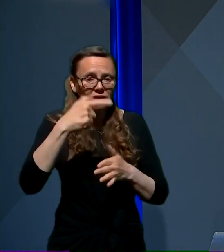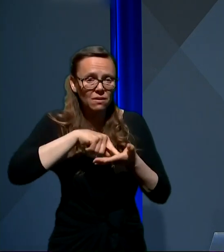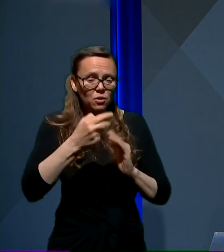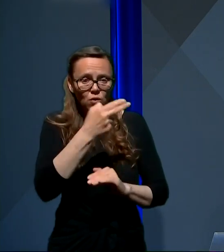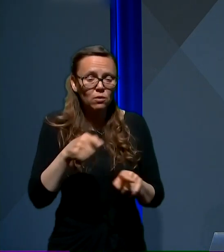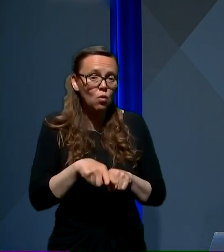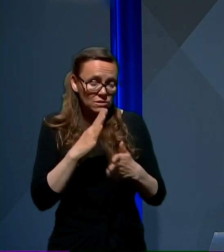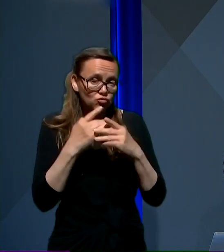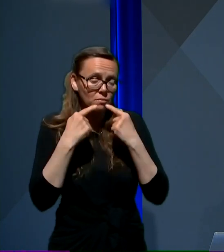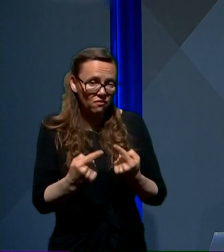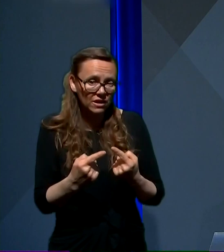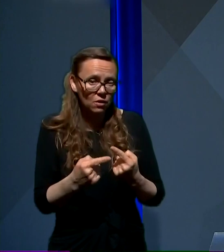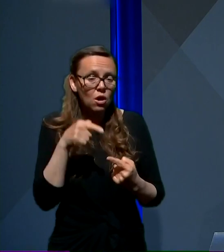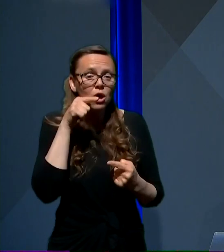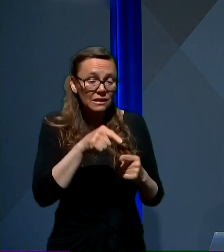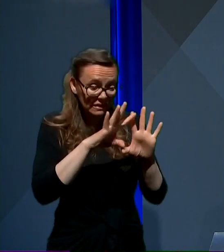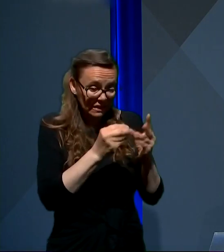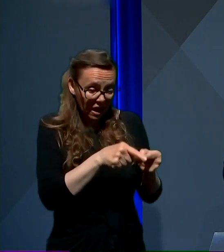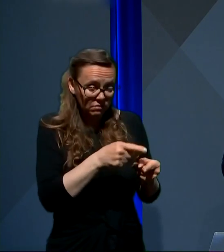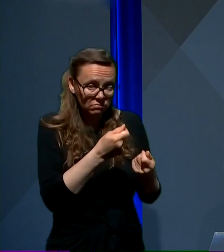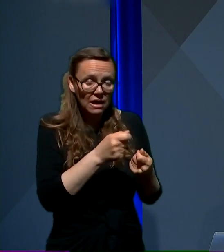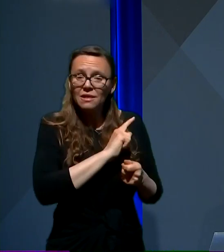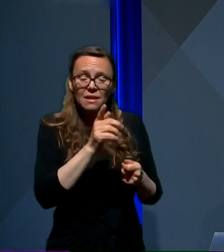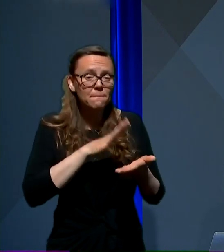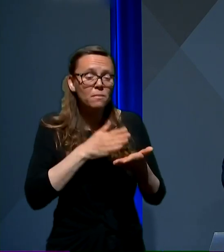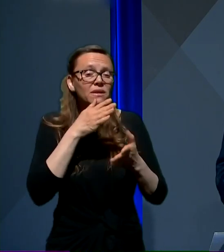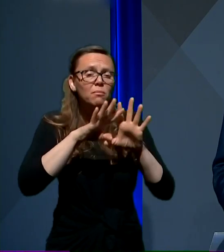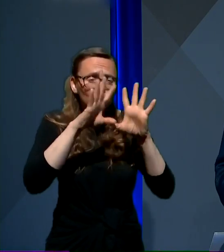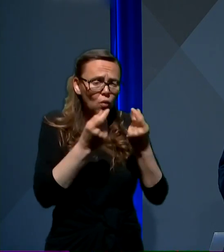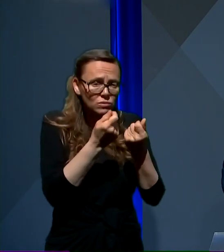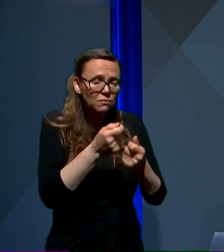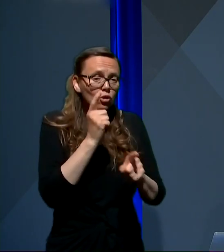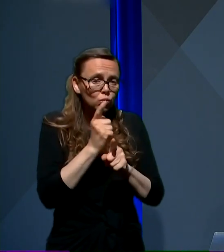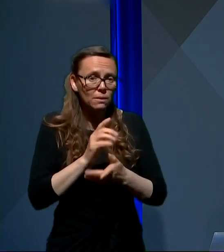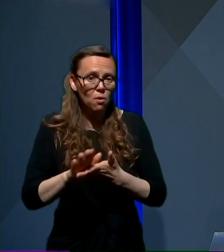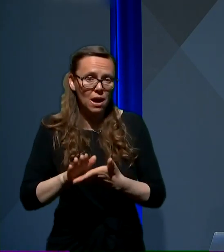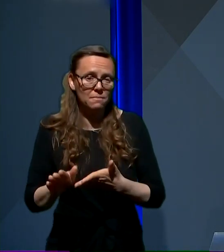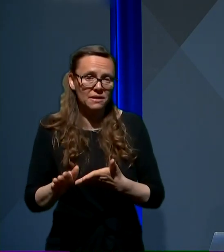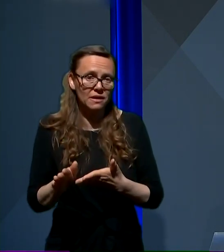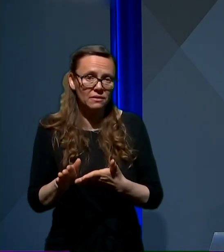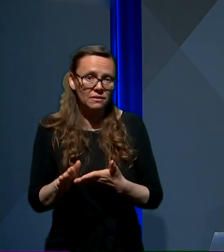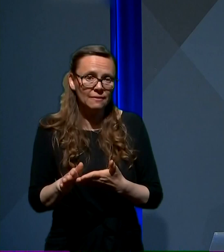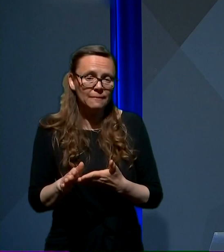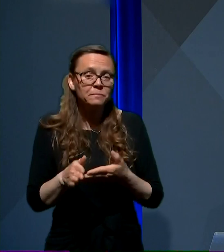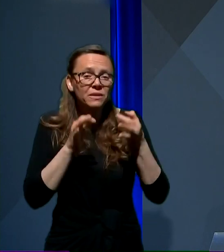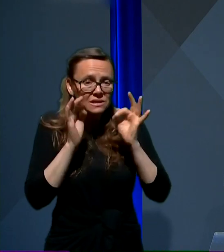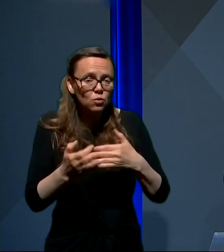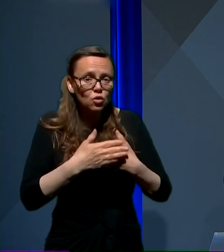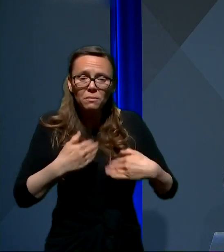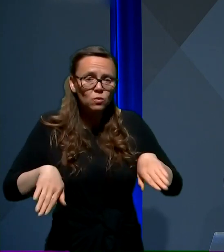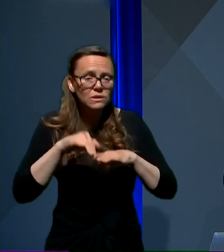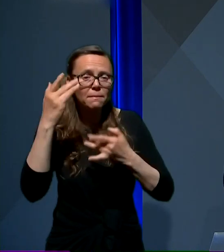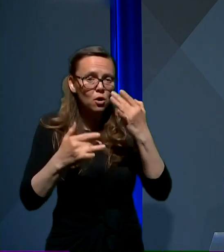sem že dejal, seveda pa to ne pomeni, da bodo ta sredstva v celoti tudi dejansko porabljena. Zagotovo pri vseh